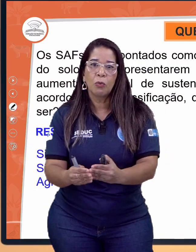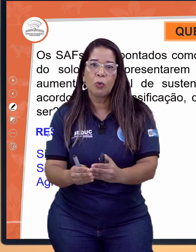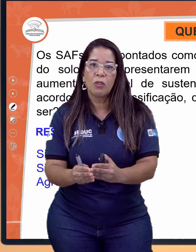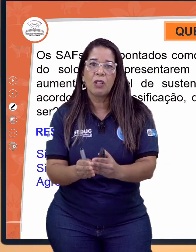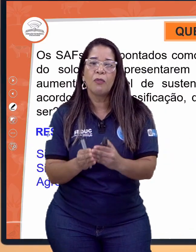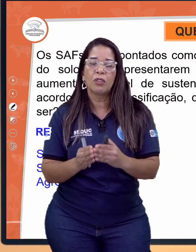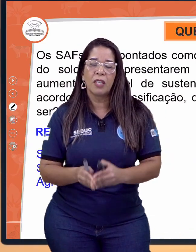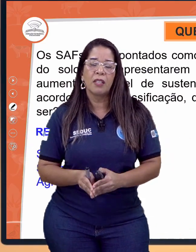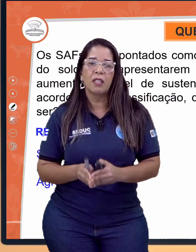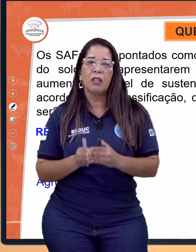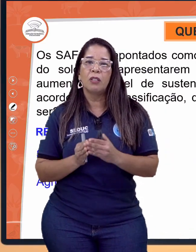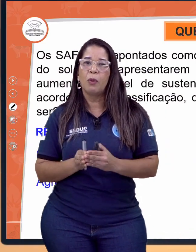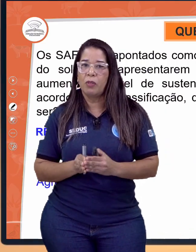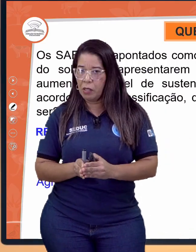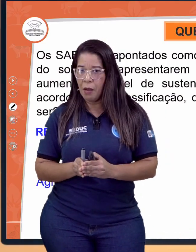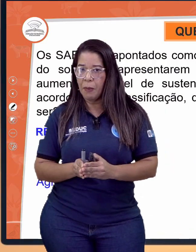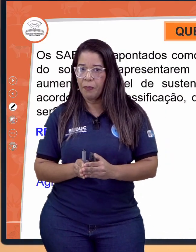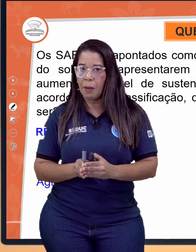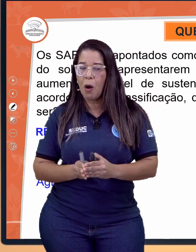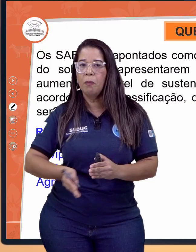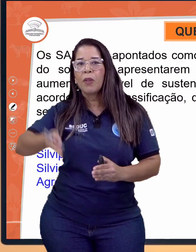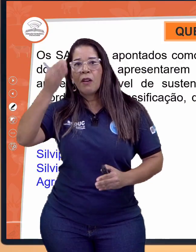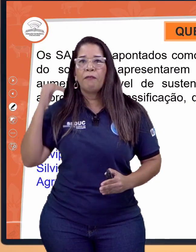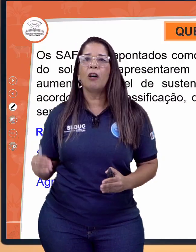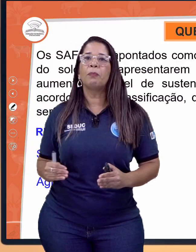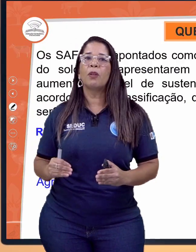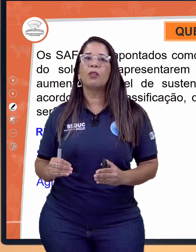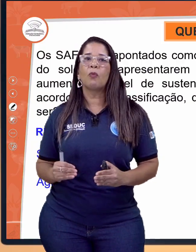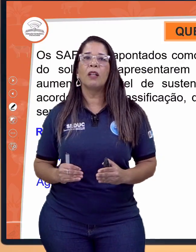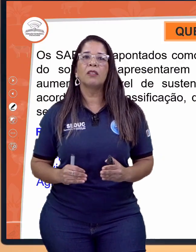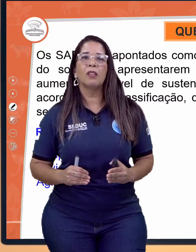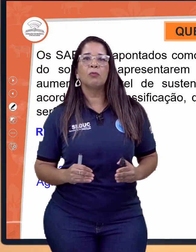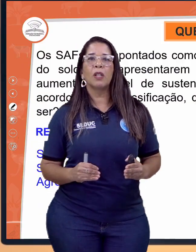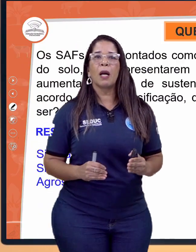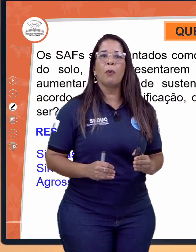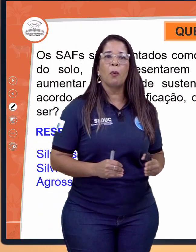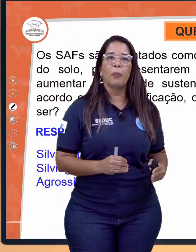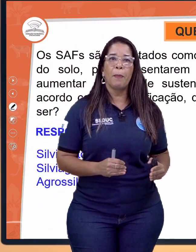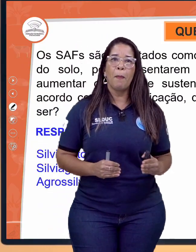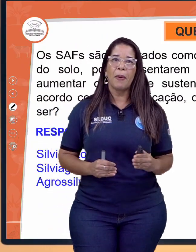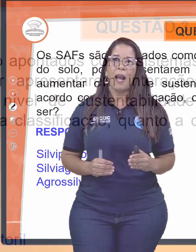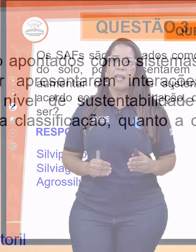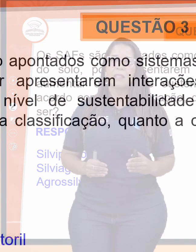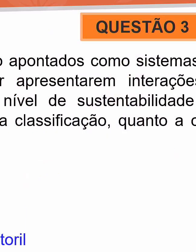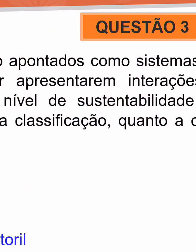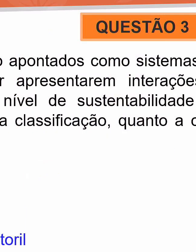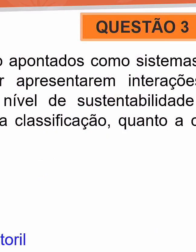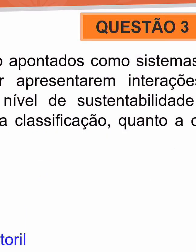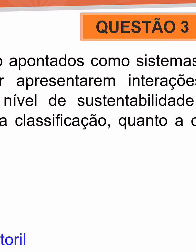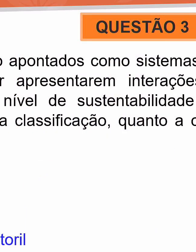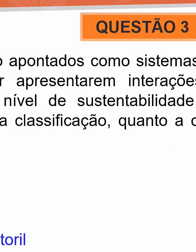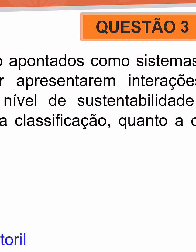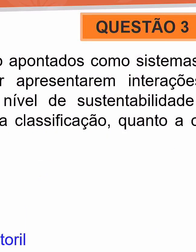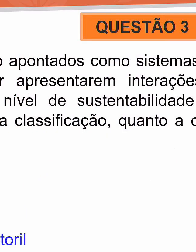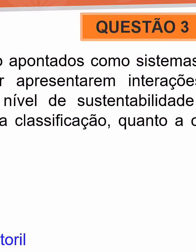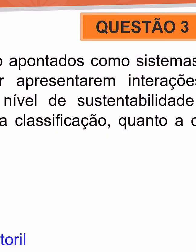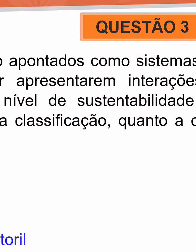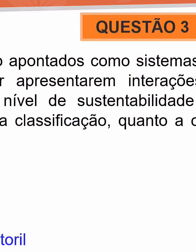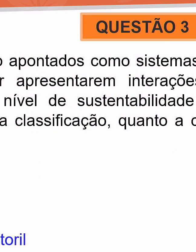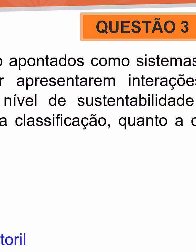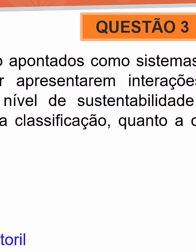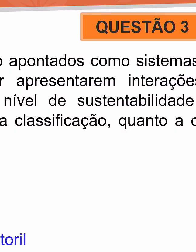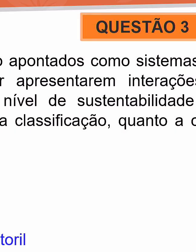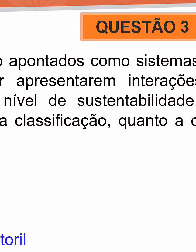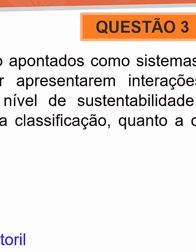das culturas que eu vou estar inserindo ali no meu sistema, tá bom? Volta para o nosso quadro, senão daqui a pouco o tempo passa, diretor. Eita,